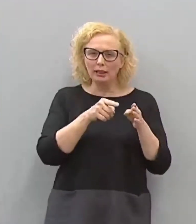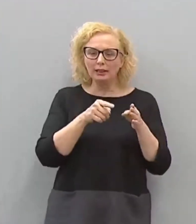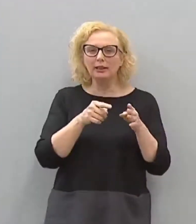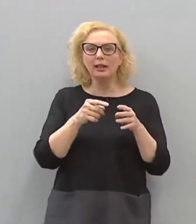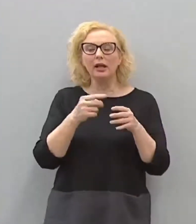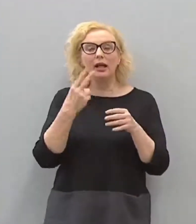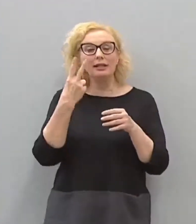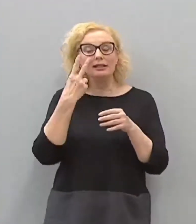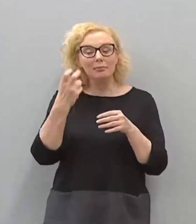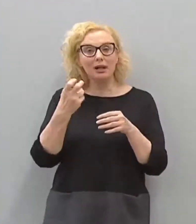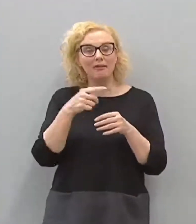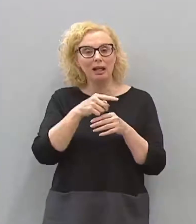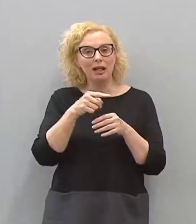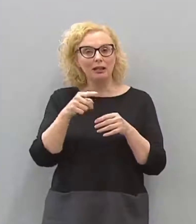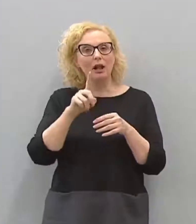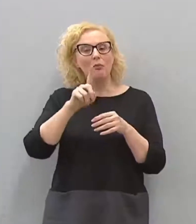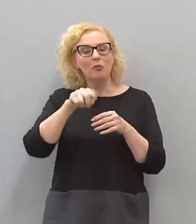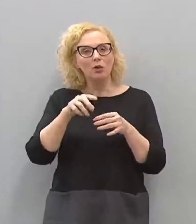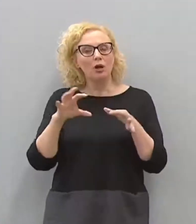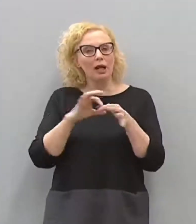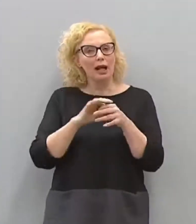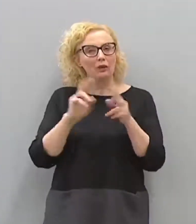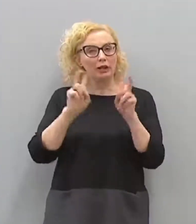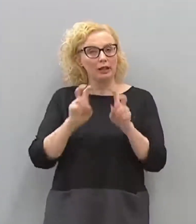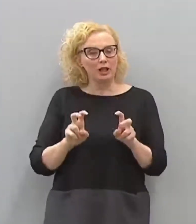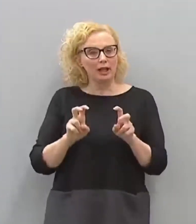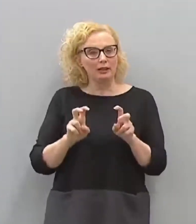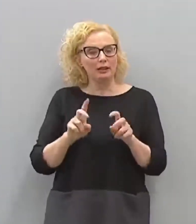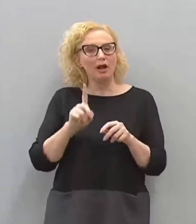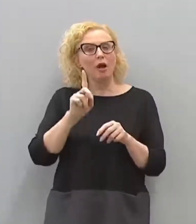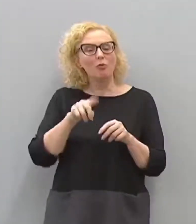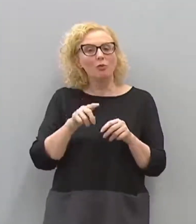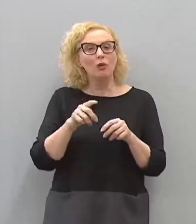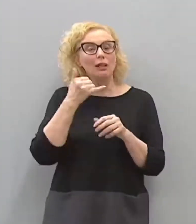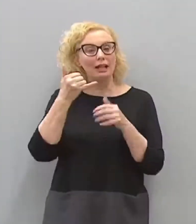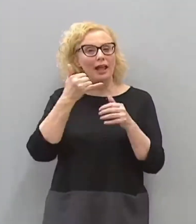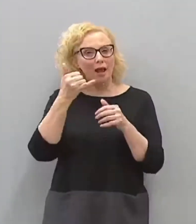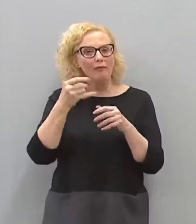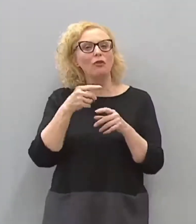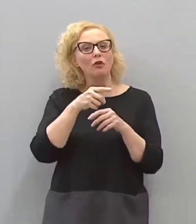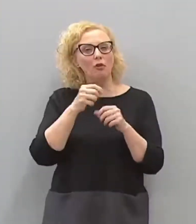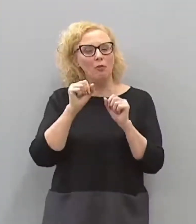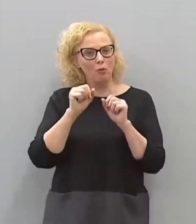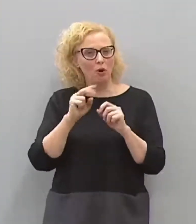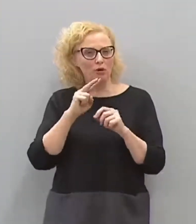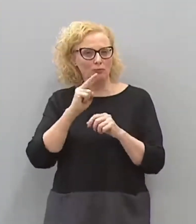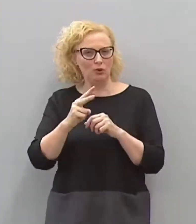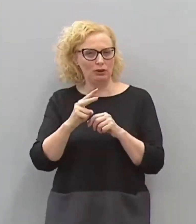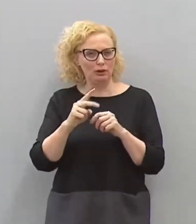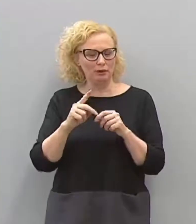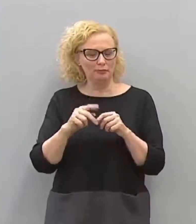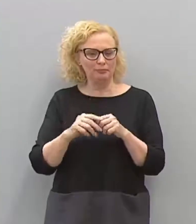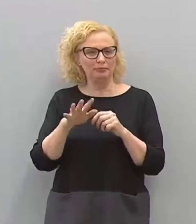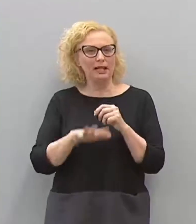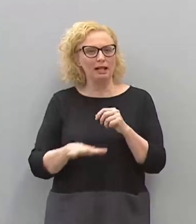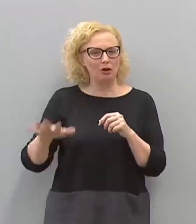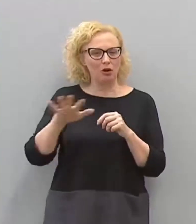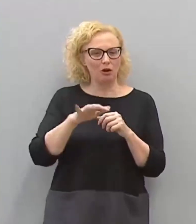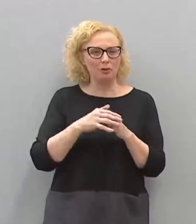l'esenzione anche sotto il profilo energetico è una copertura della telefonia mobile su tutto il territorio vaio ancora di